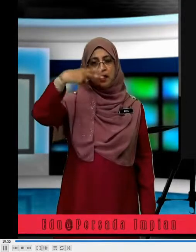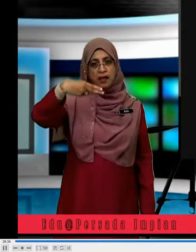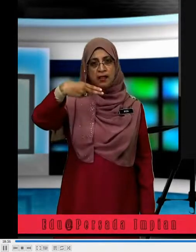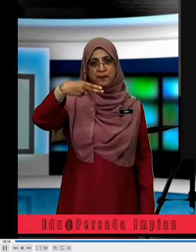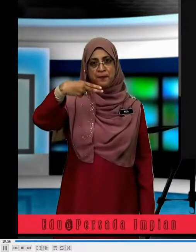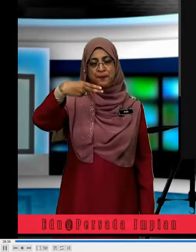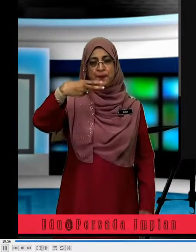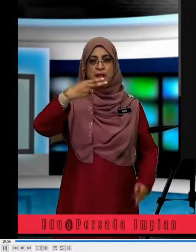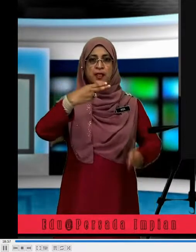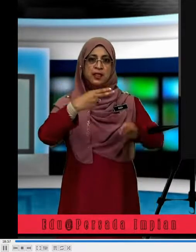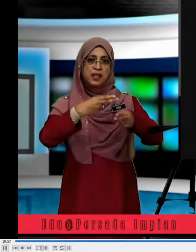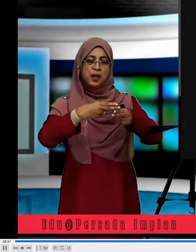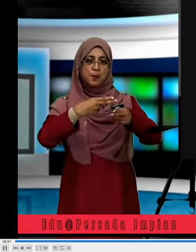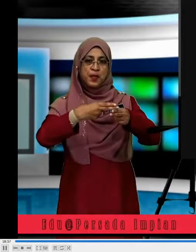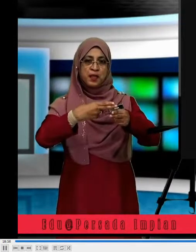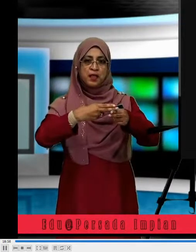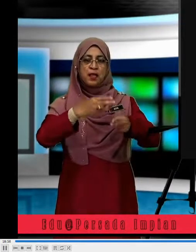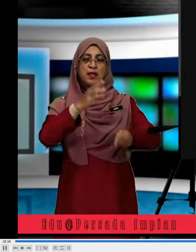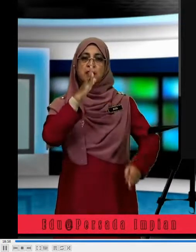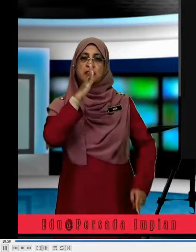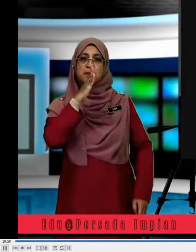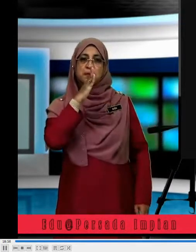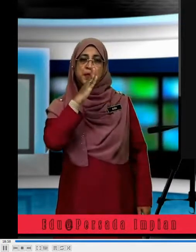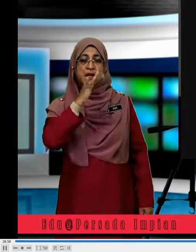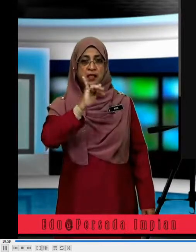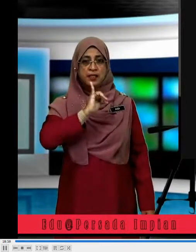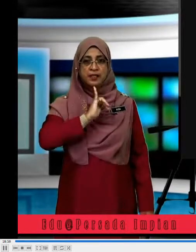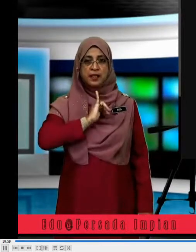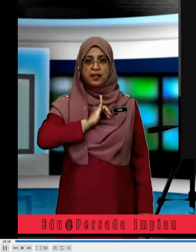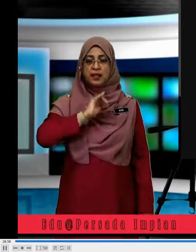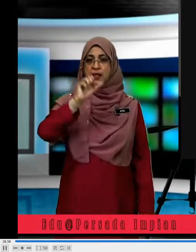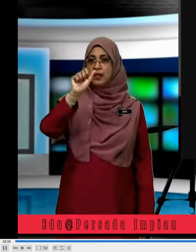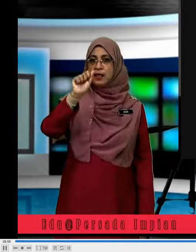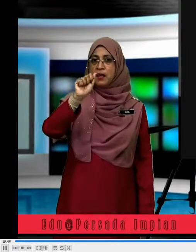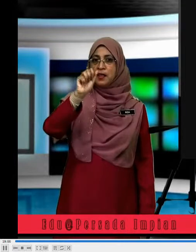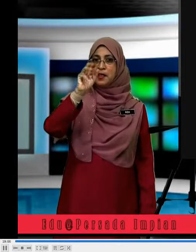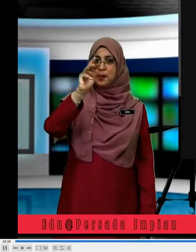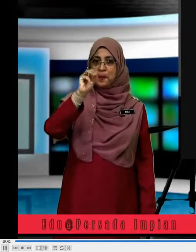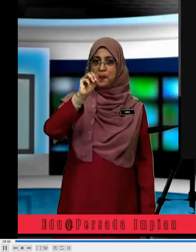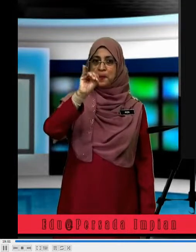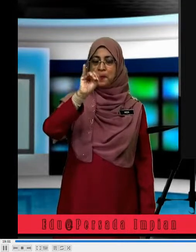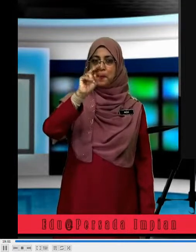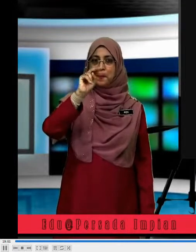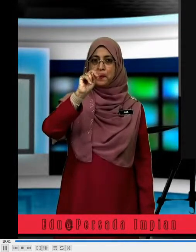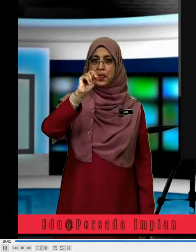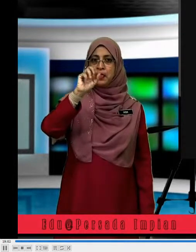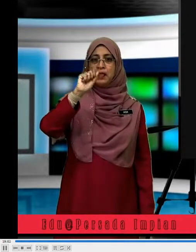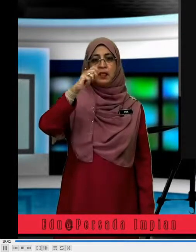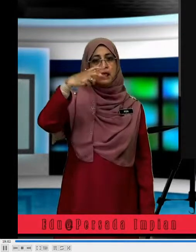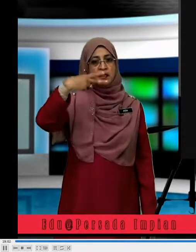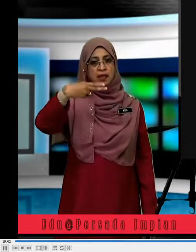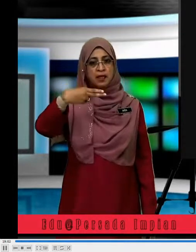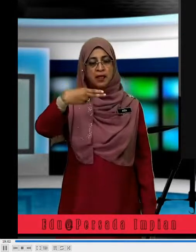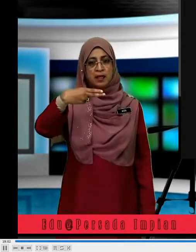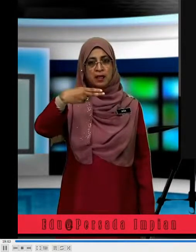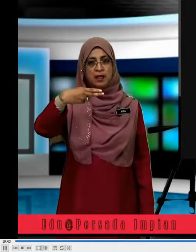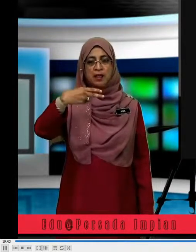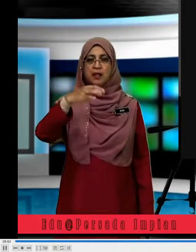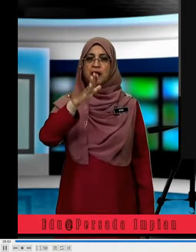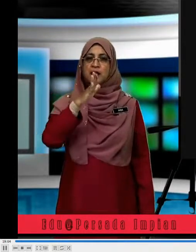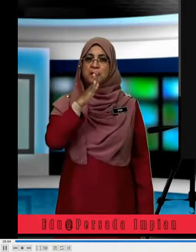Aminah nama Emak saya Amin